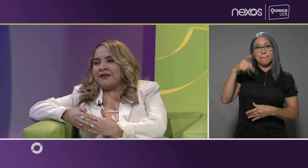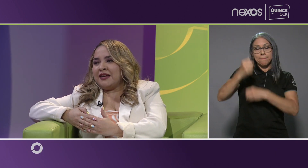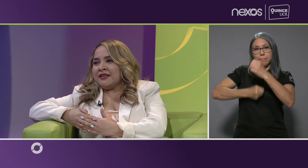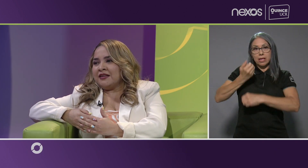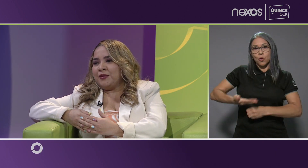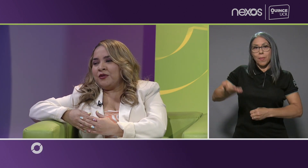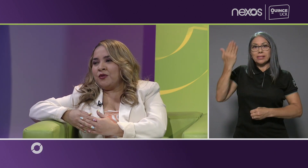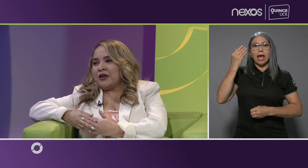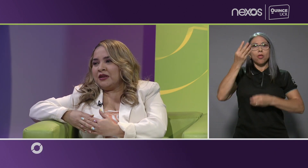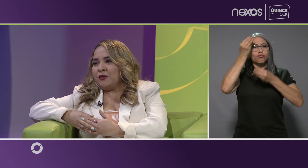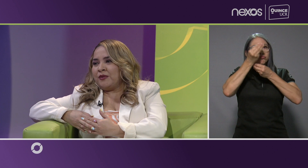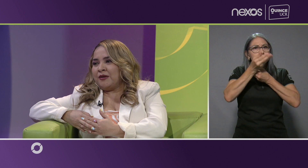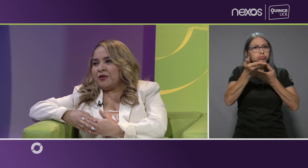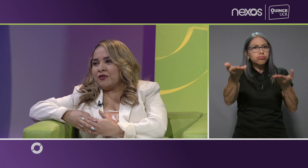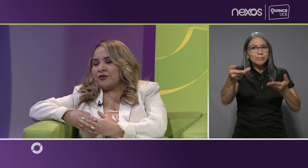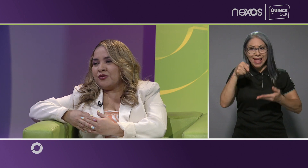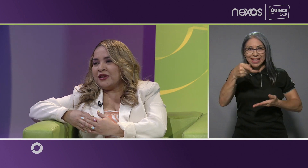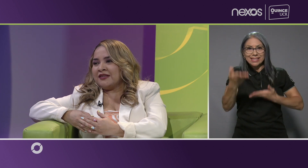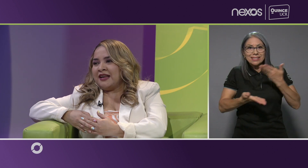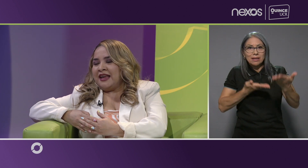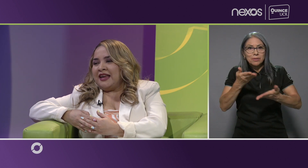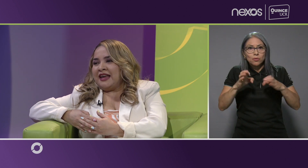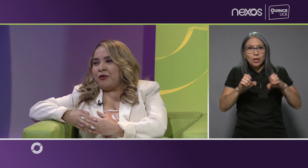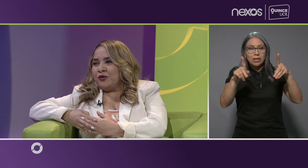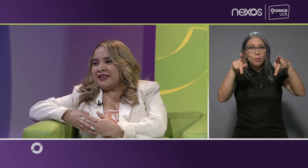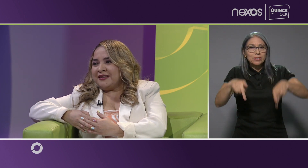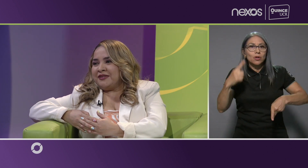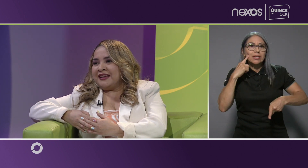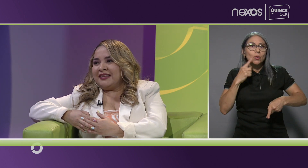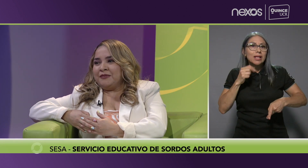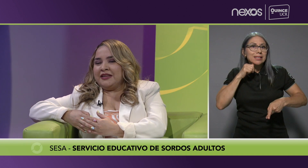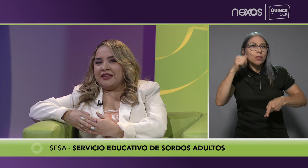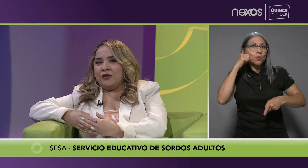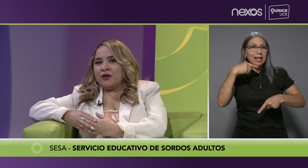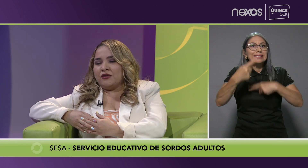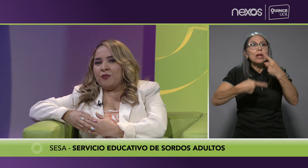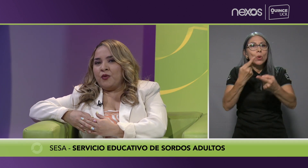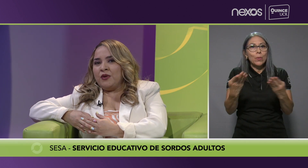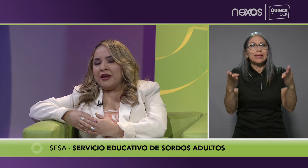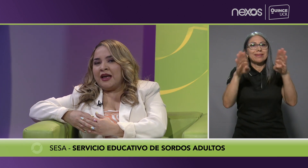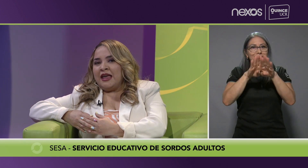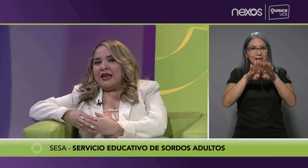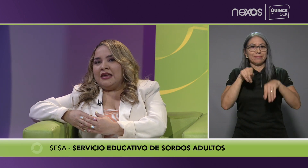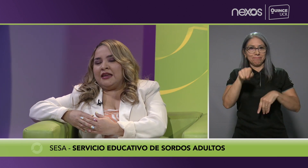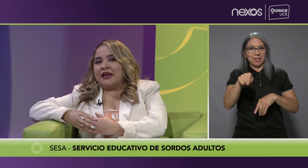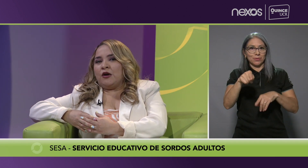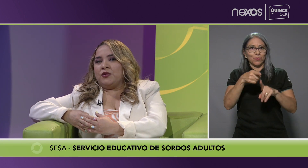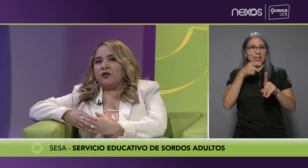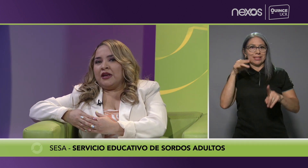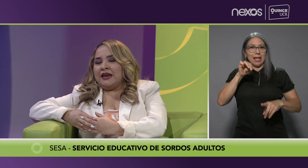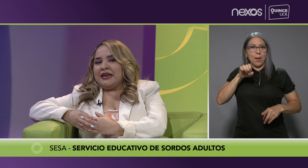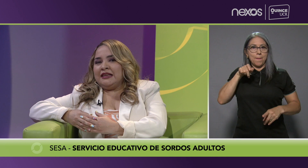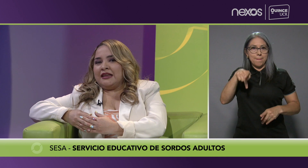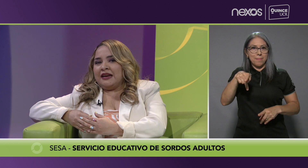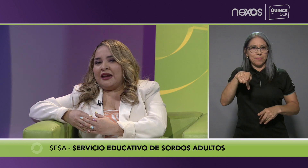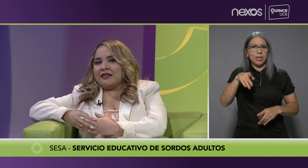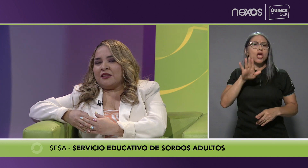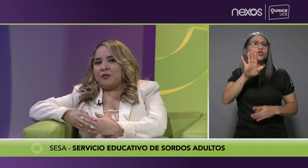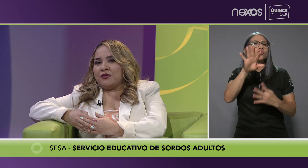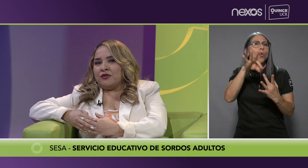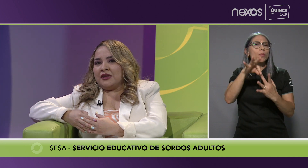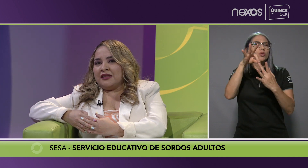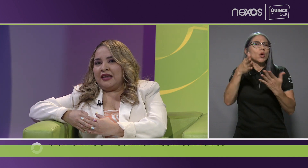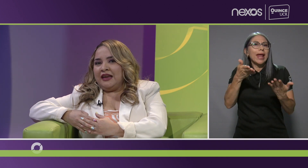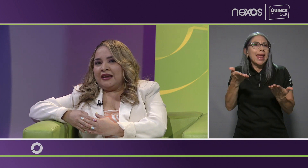iba a cerrar este servicio educativo para personas sordas adultas, ¿verdad?, del Ministerio de Educación Pública, y que la opción era integrar a